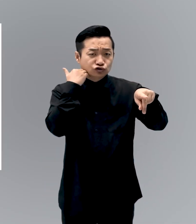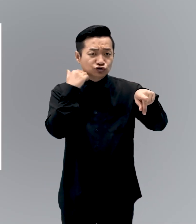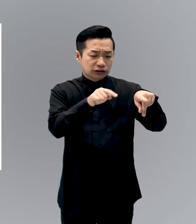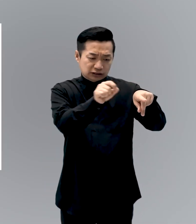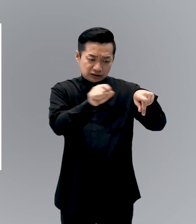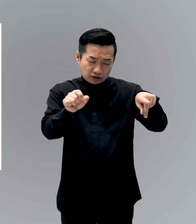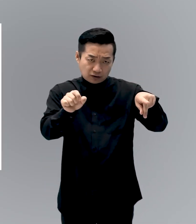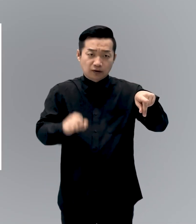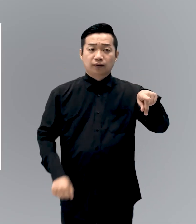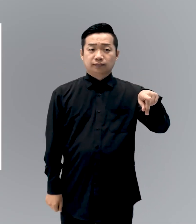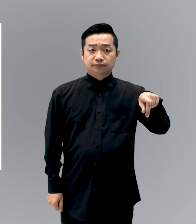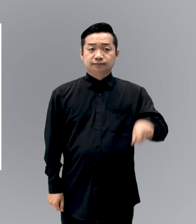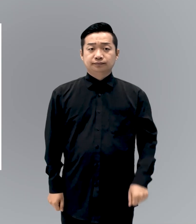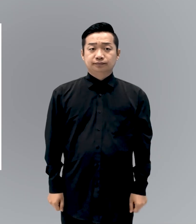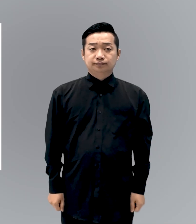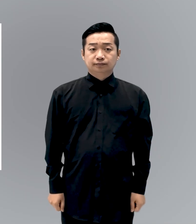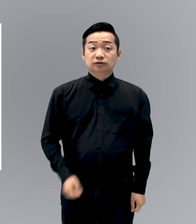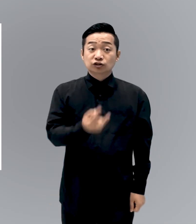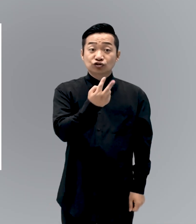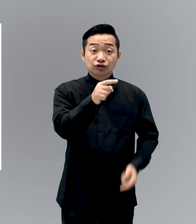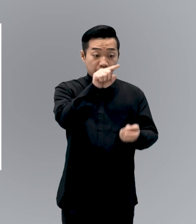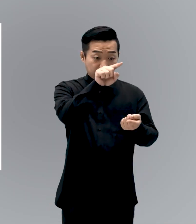의심스러운 사람들이 몇몇 떠오른다.